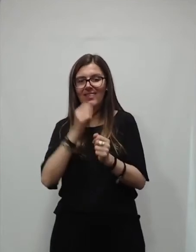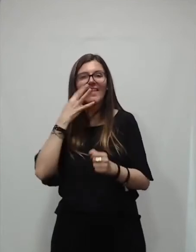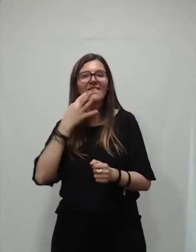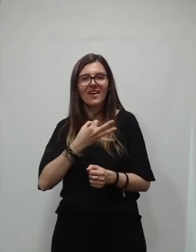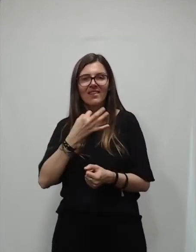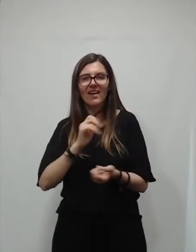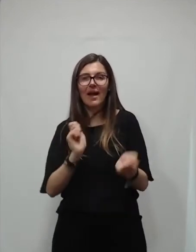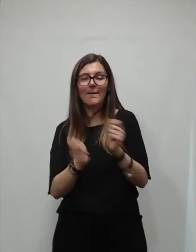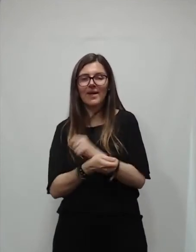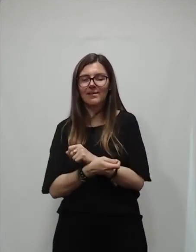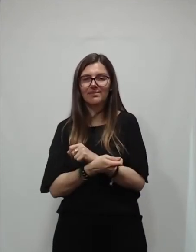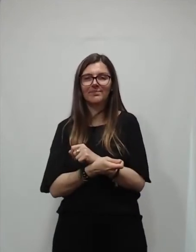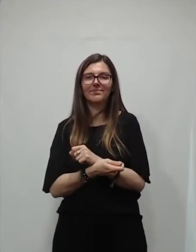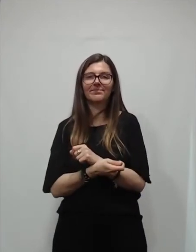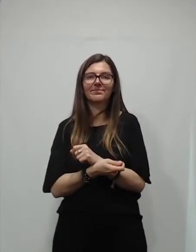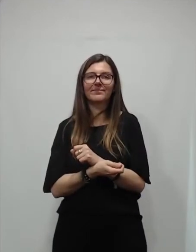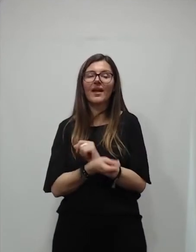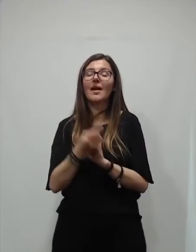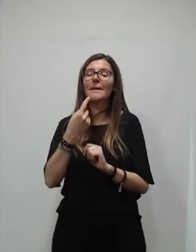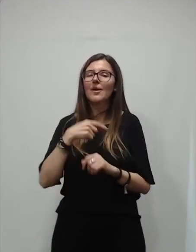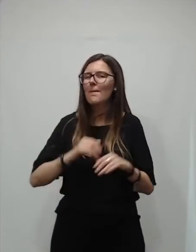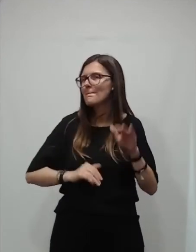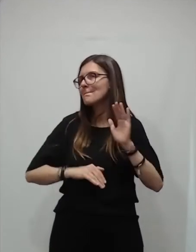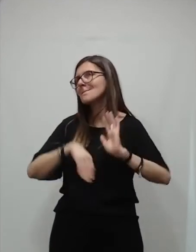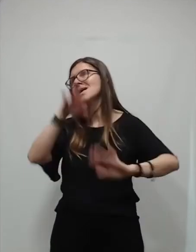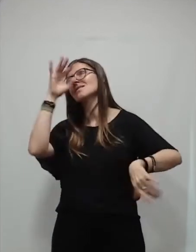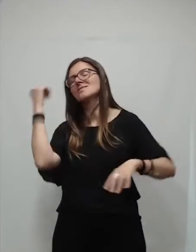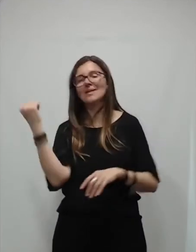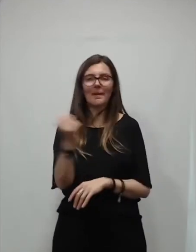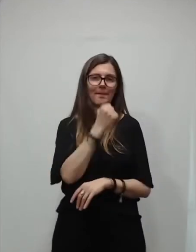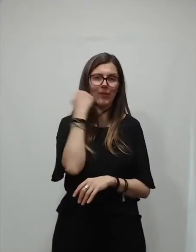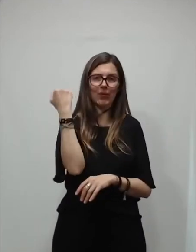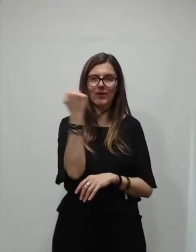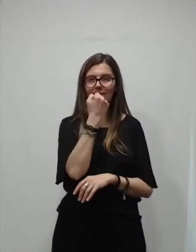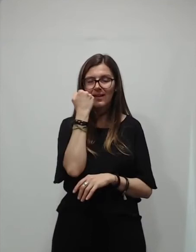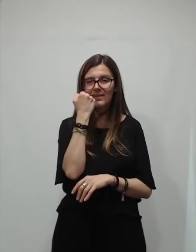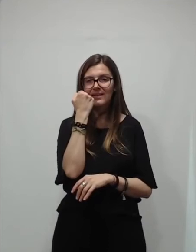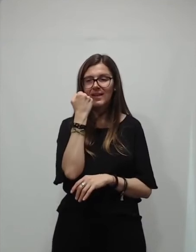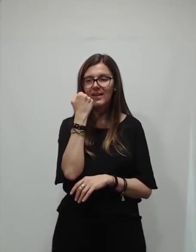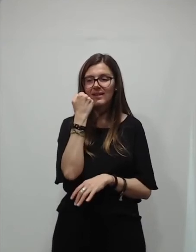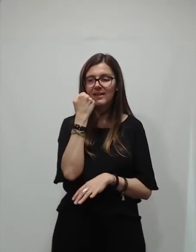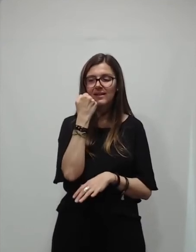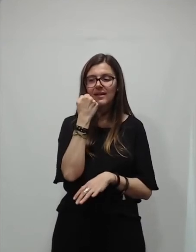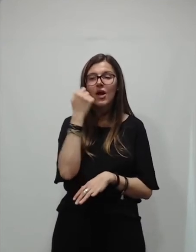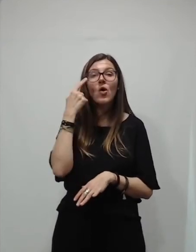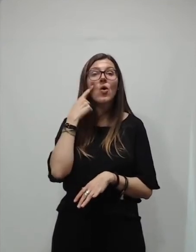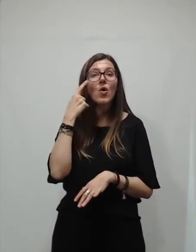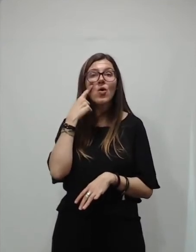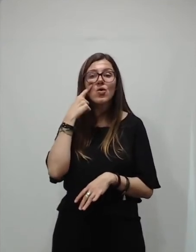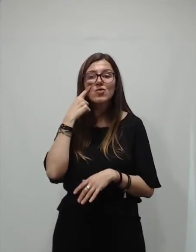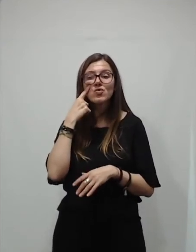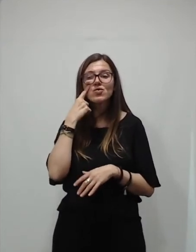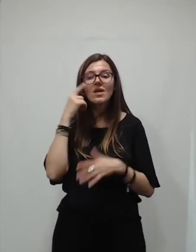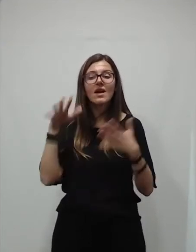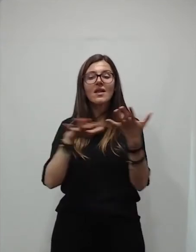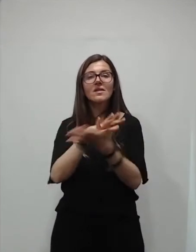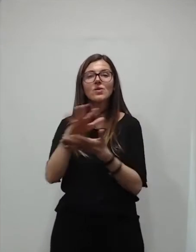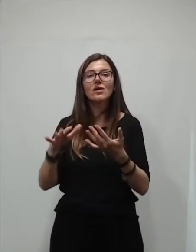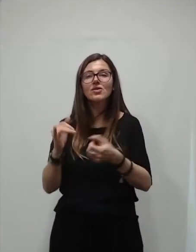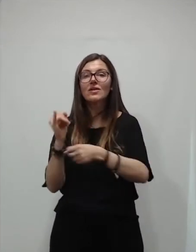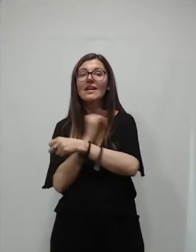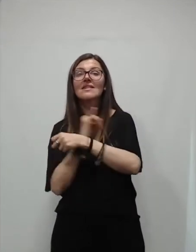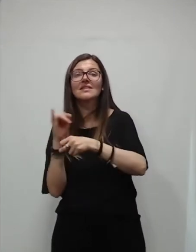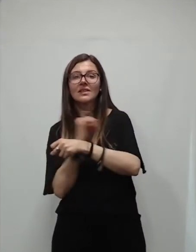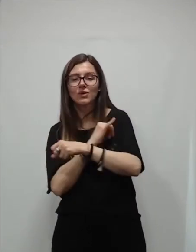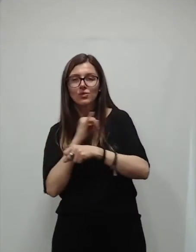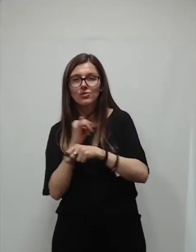de seguridad. Pero más importante aún es saber qué está pasando en las instituciones asilares y monovalentes en relación con los pacientes